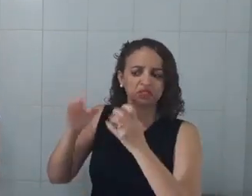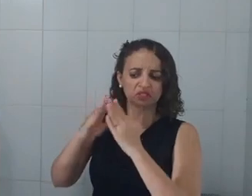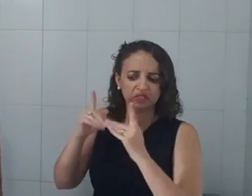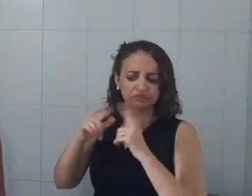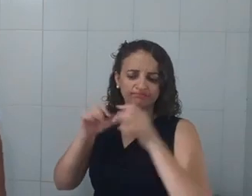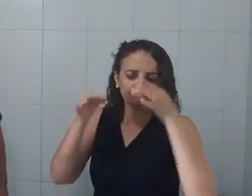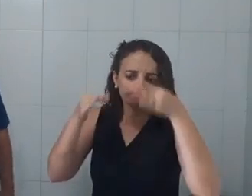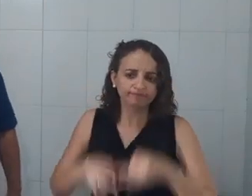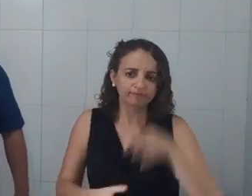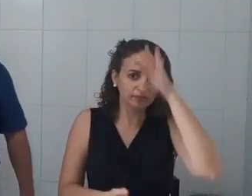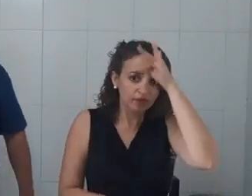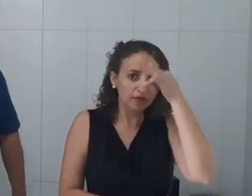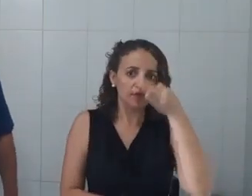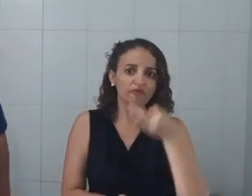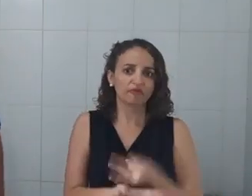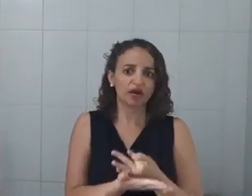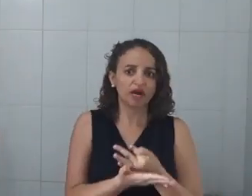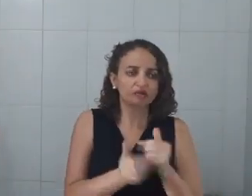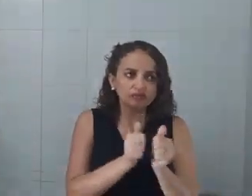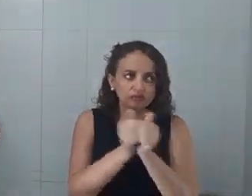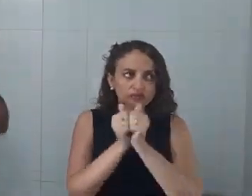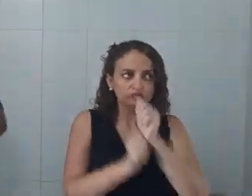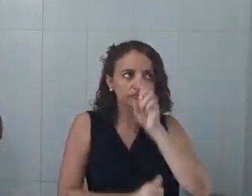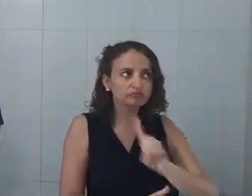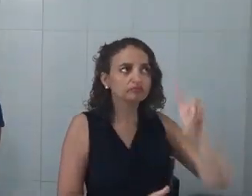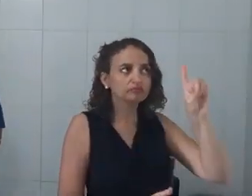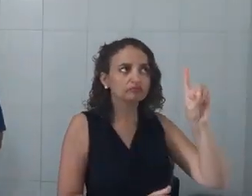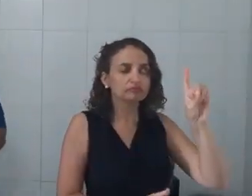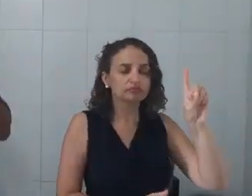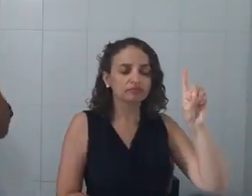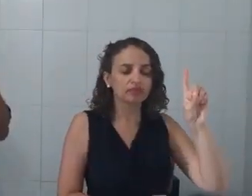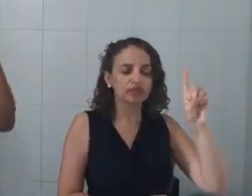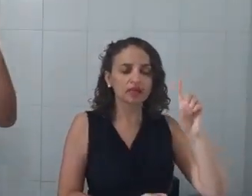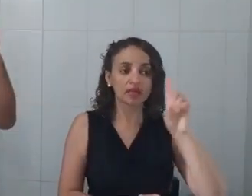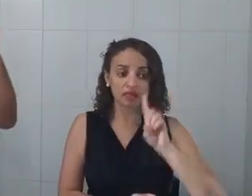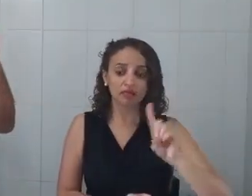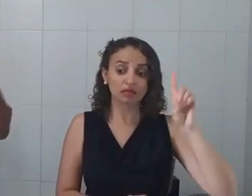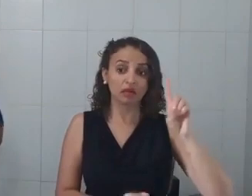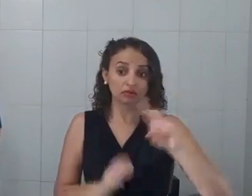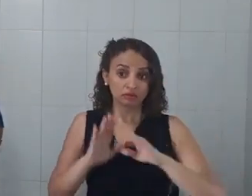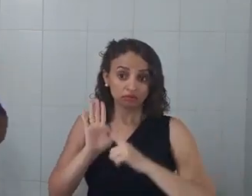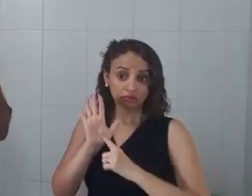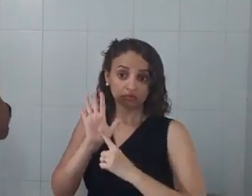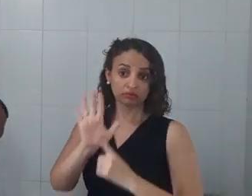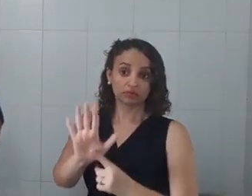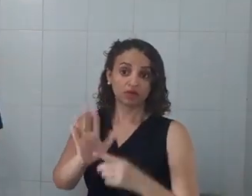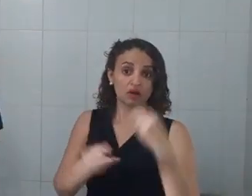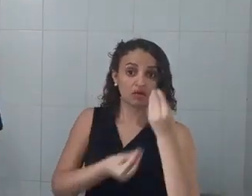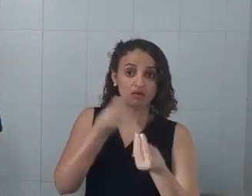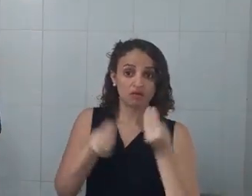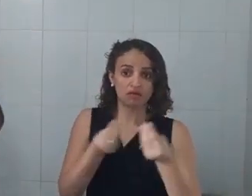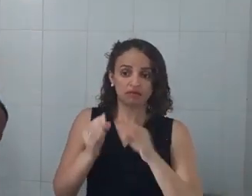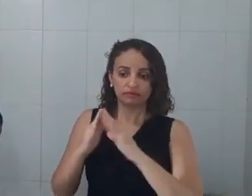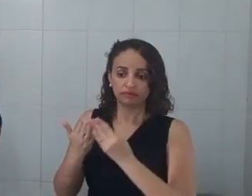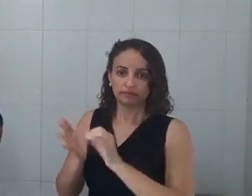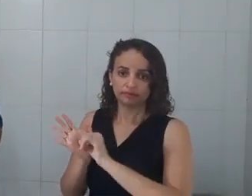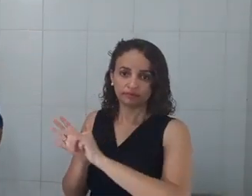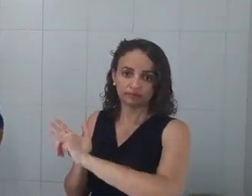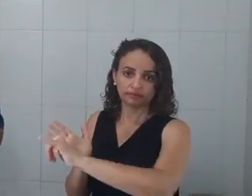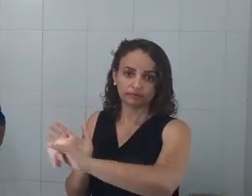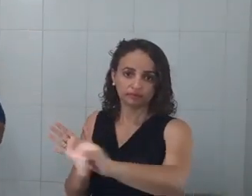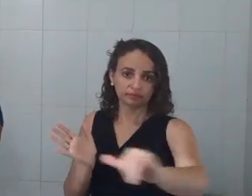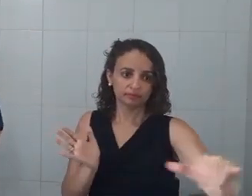Deus, fé que Deus e a Bíblia, Deus através da Bíblia, Ele é suficiente para nós conhecermos o que Ele